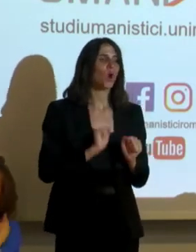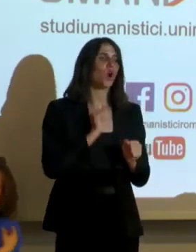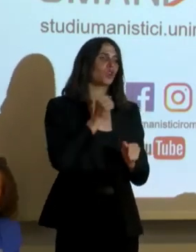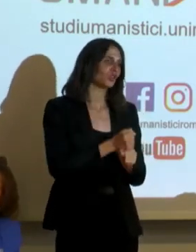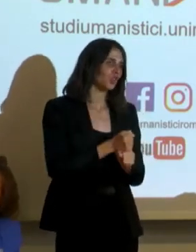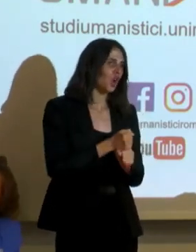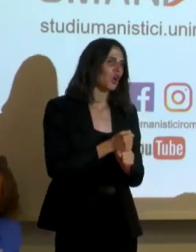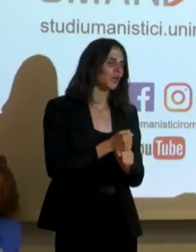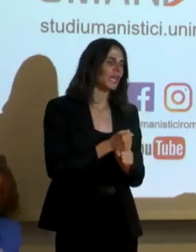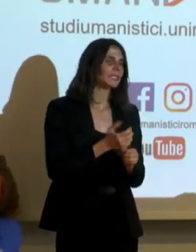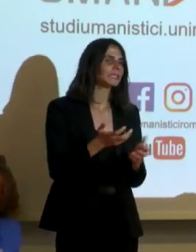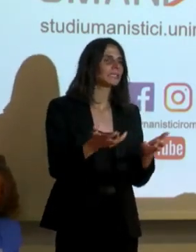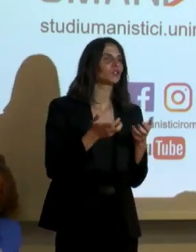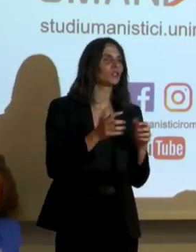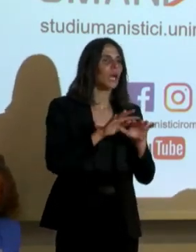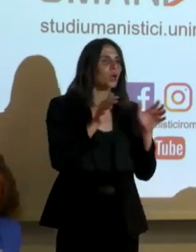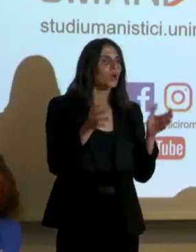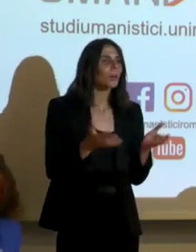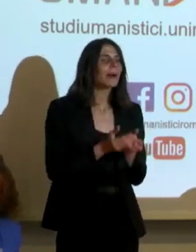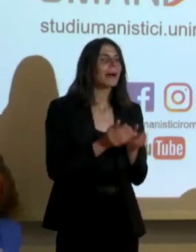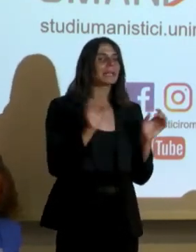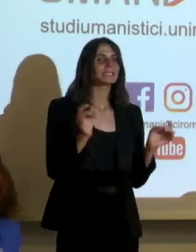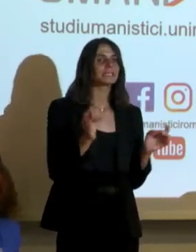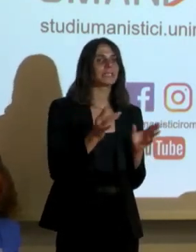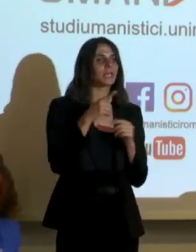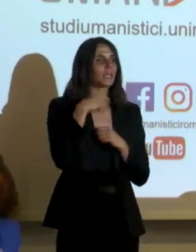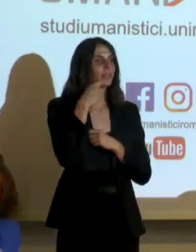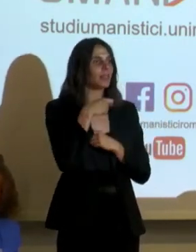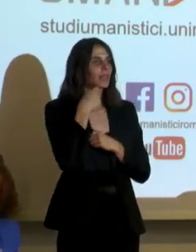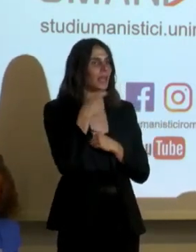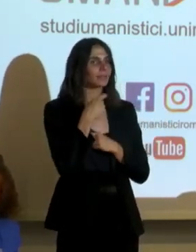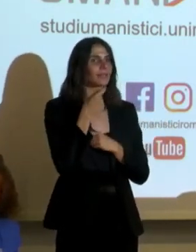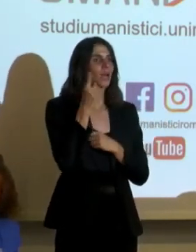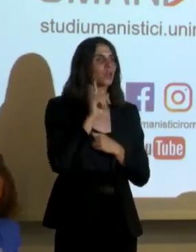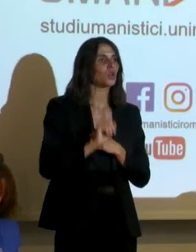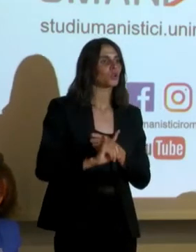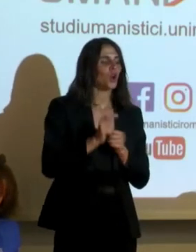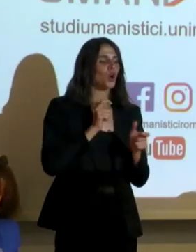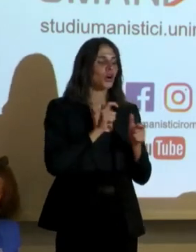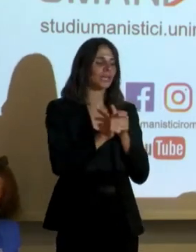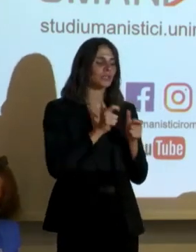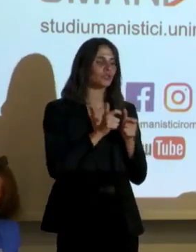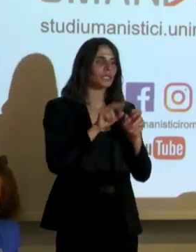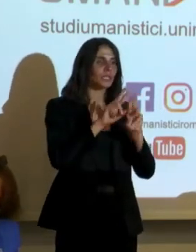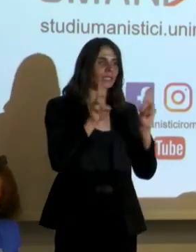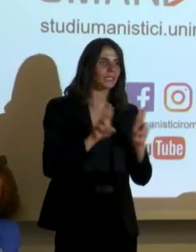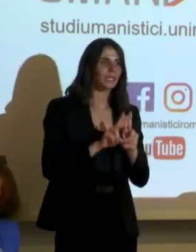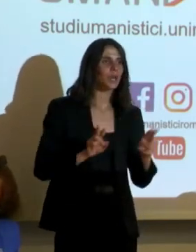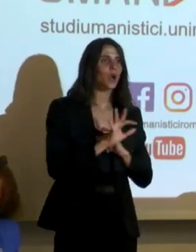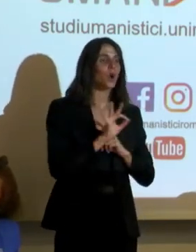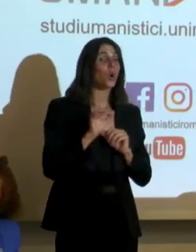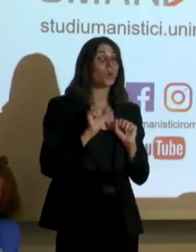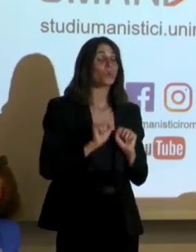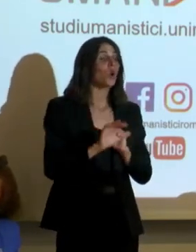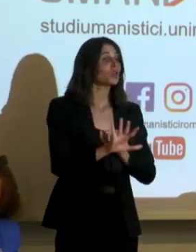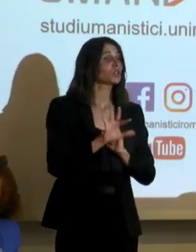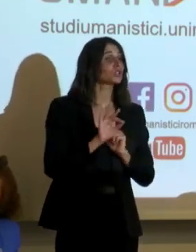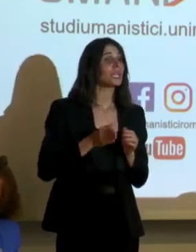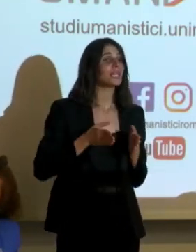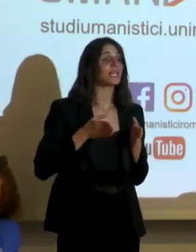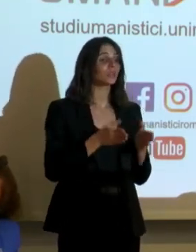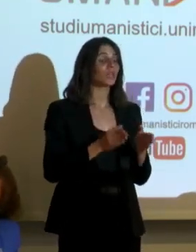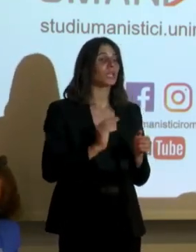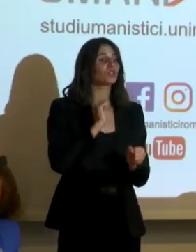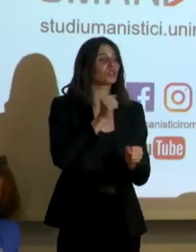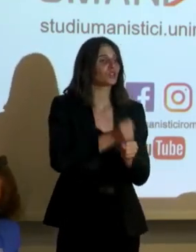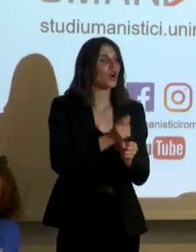globale se interessato ai percorsi e alle relazioni internazionali, può studiare storia, fonti e metodi,